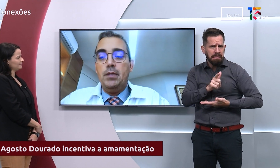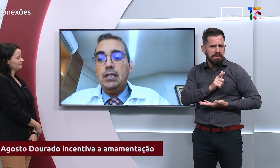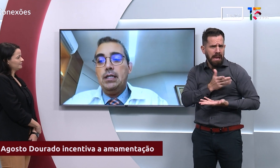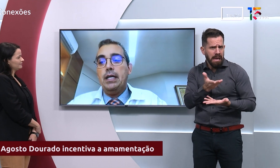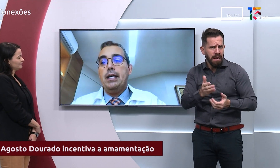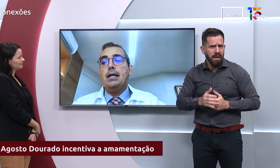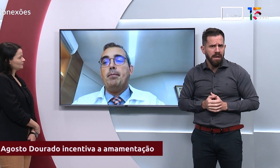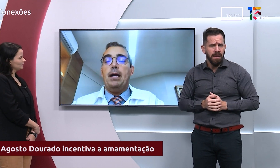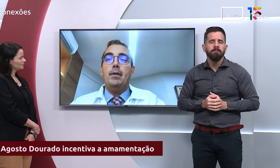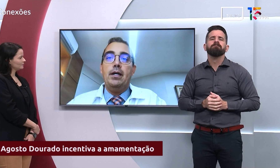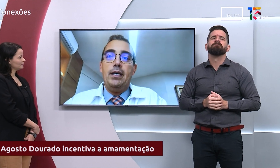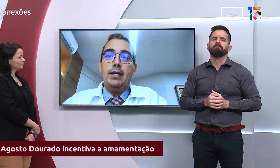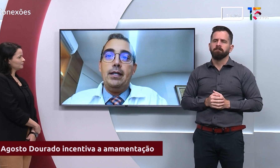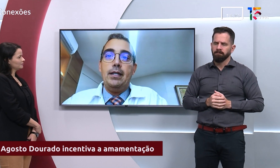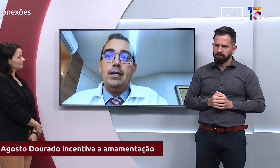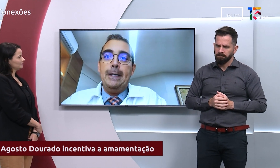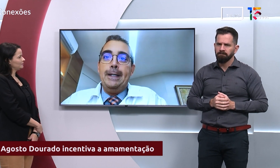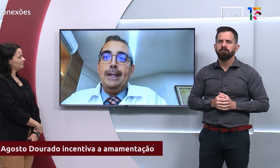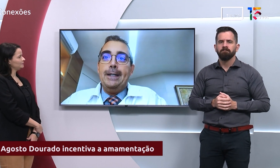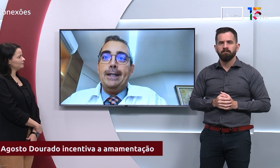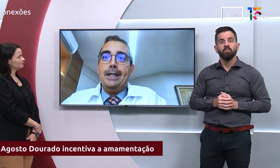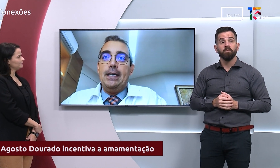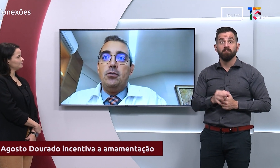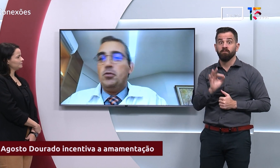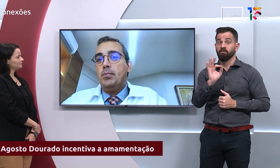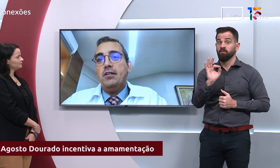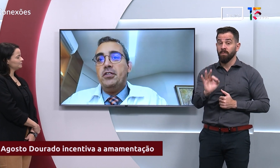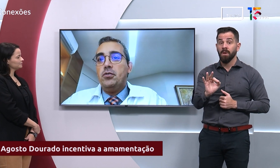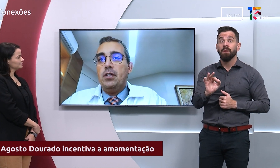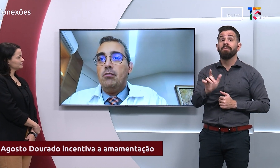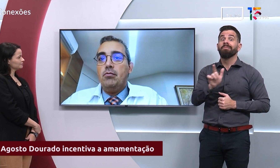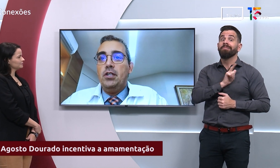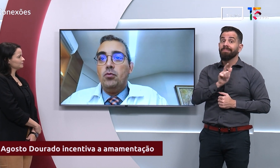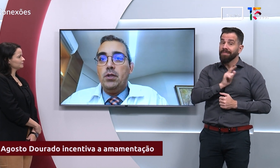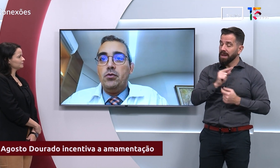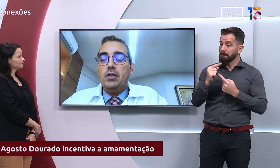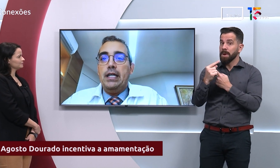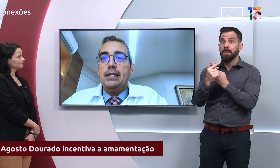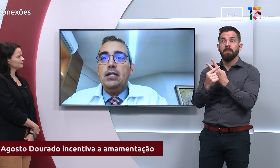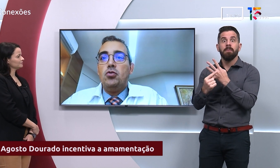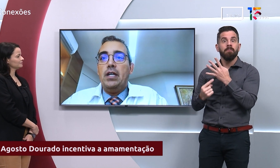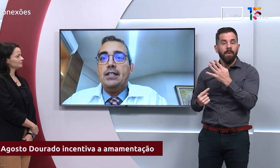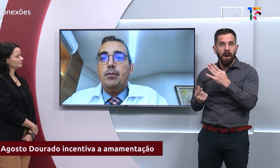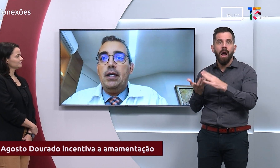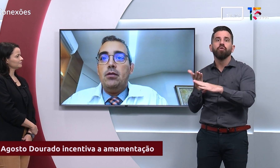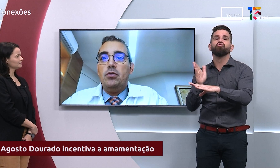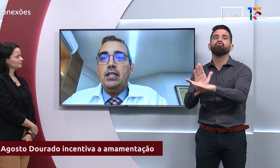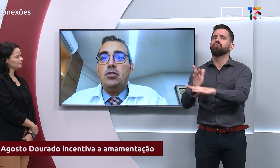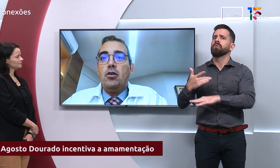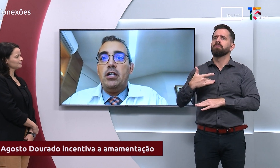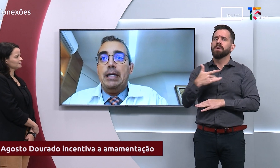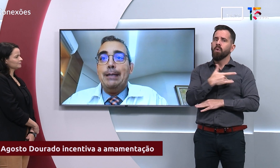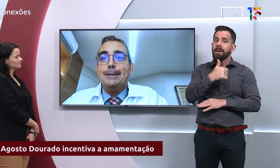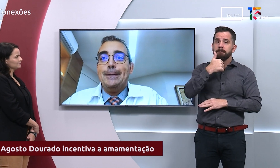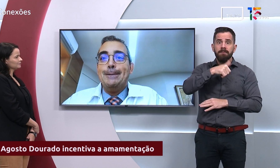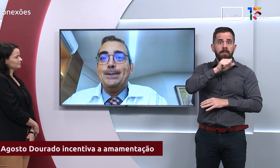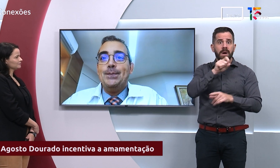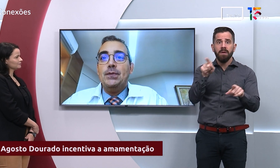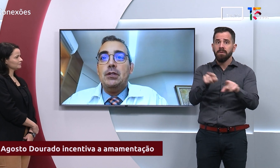Sem dúvida, Camila. Para a mãe, os benefícios são inúmeros, né? Desde o nascimento, desde